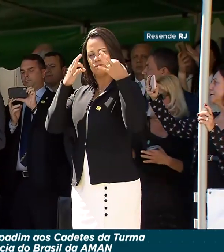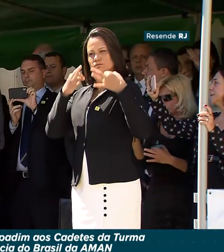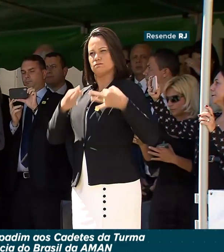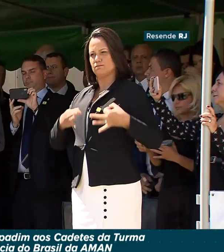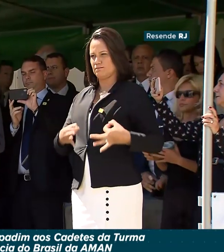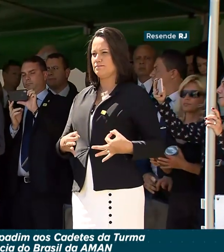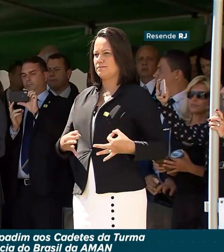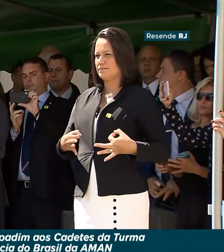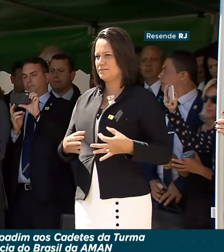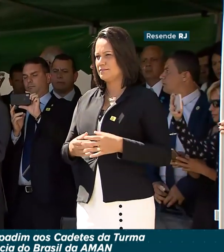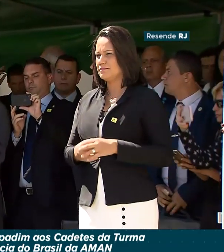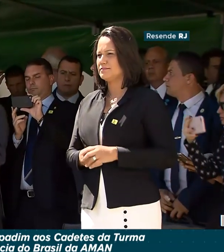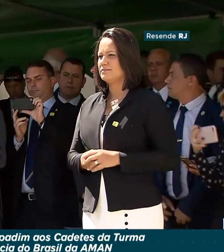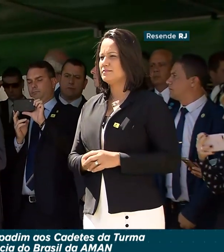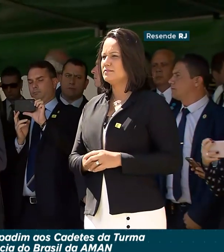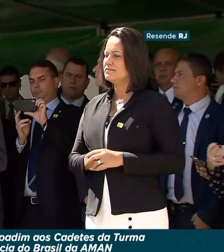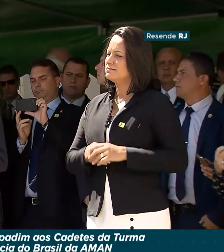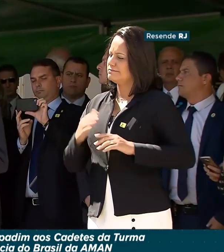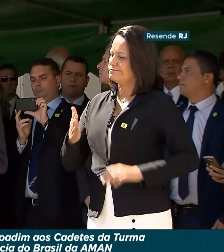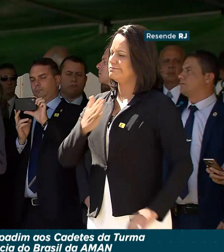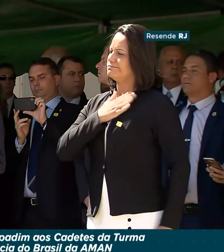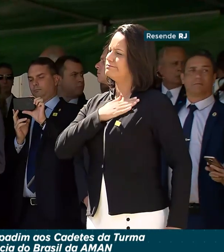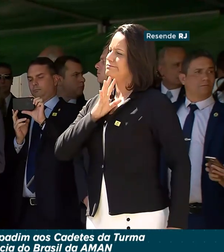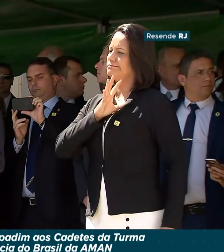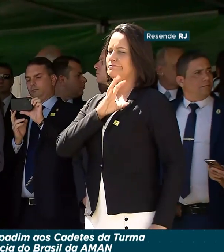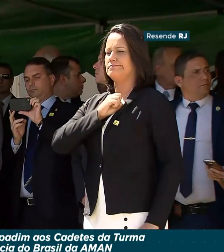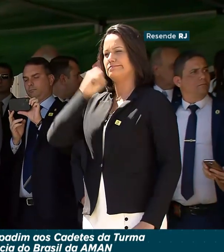honestidade e patriotismo.